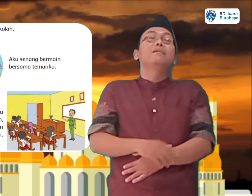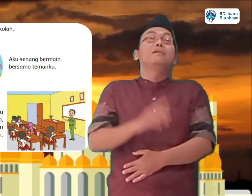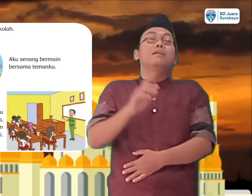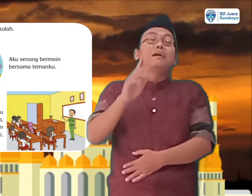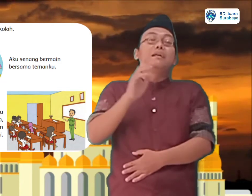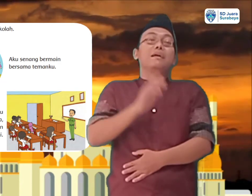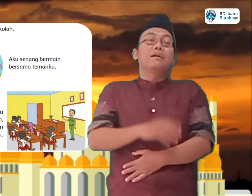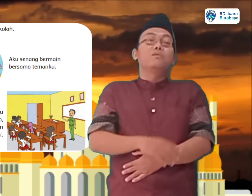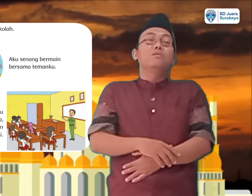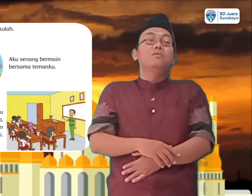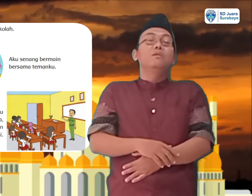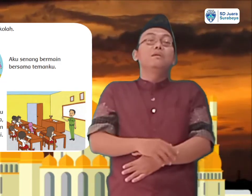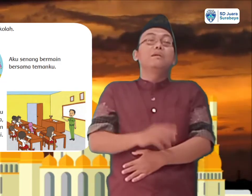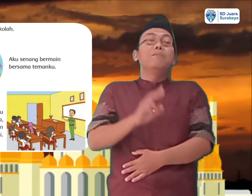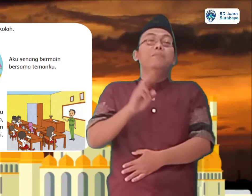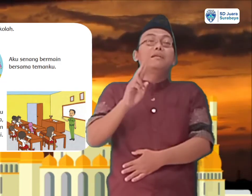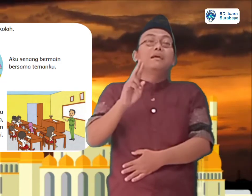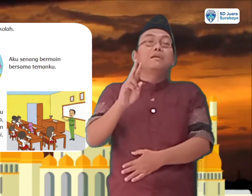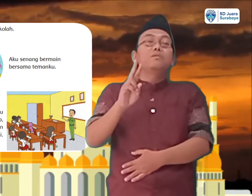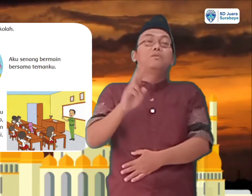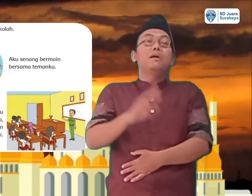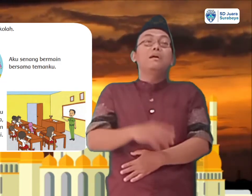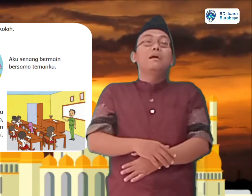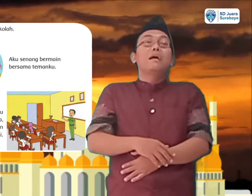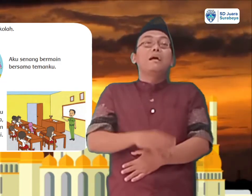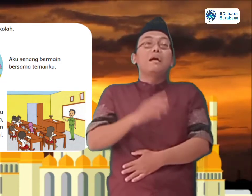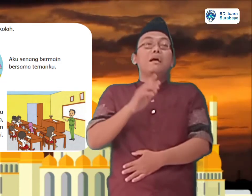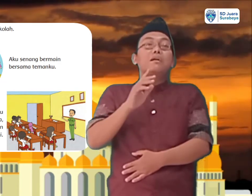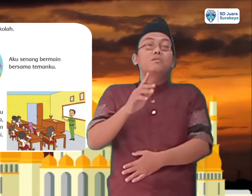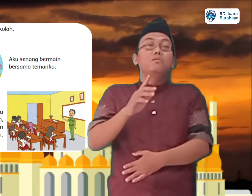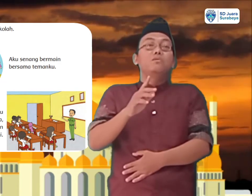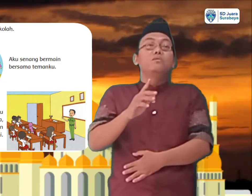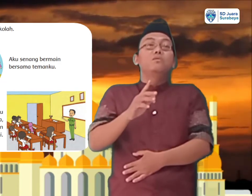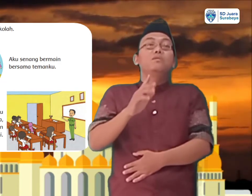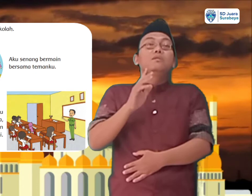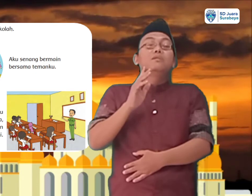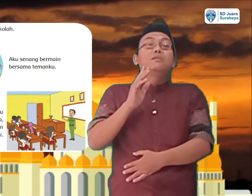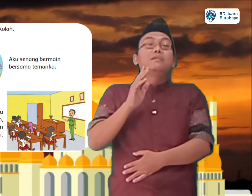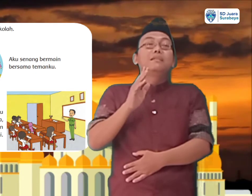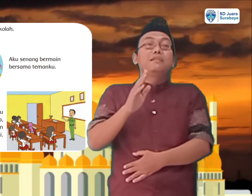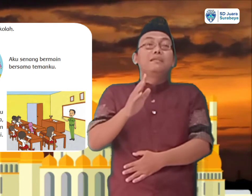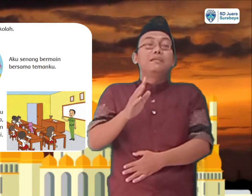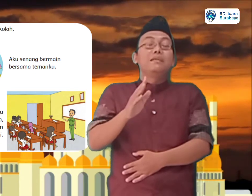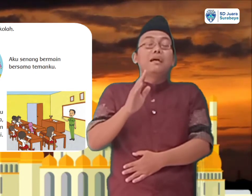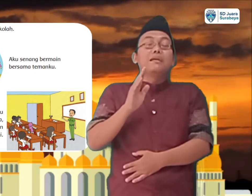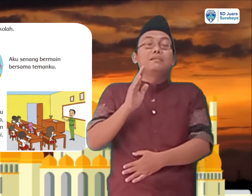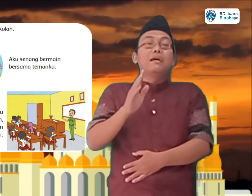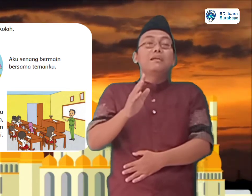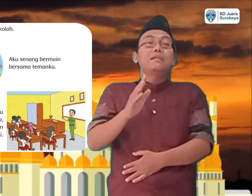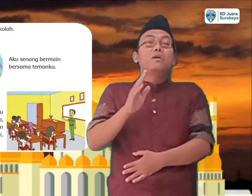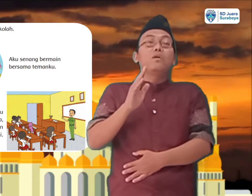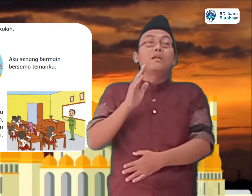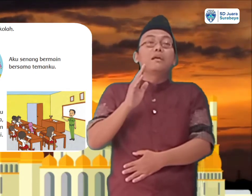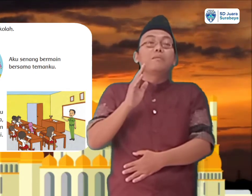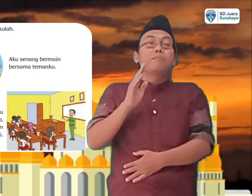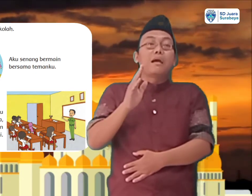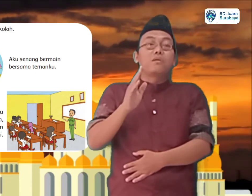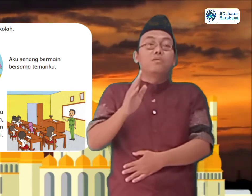Nah anak-anakku, gambar yang kedua, aku diajari oleh Pak